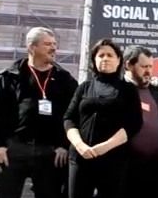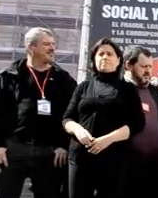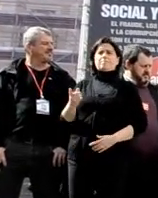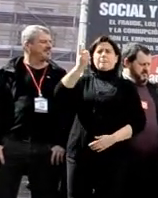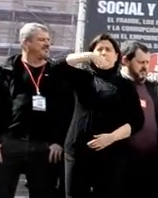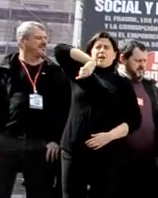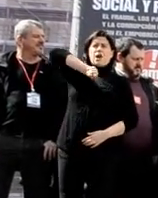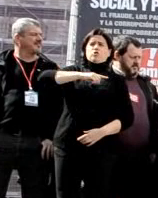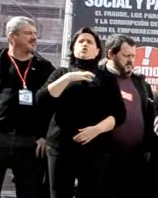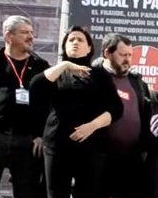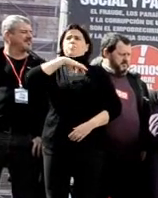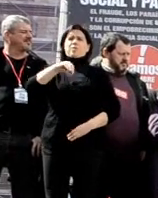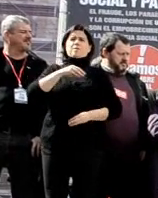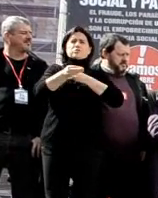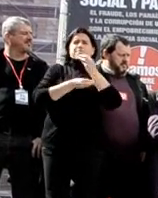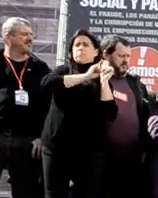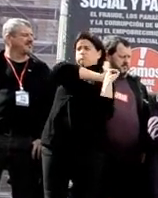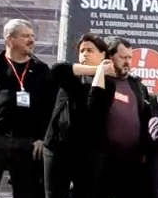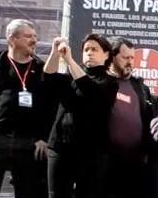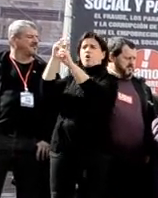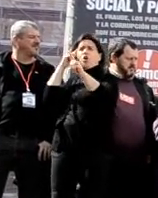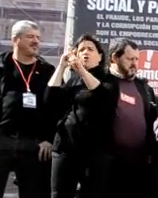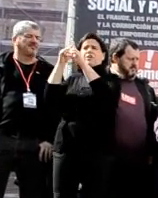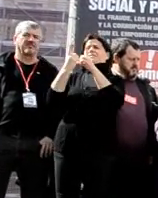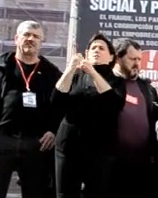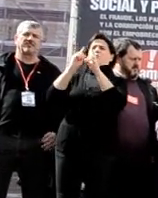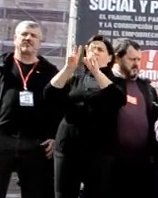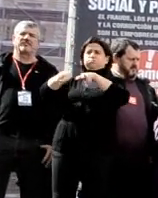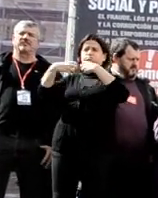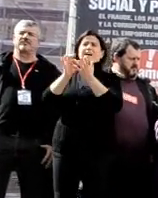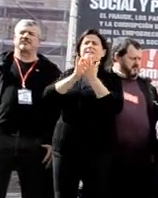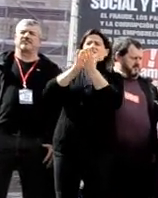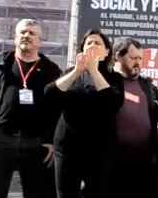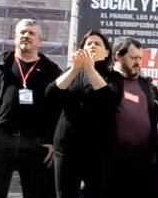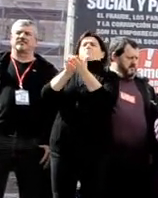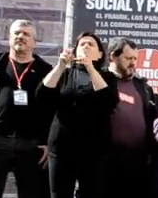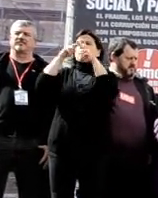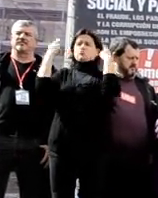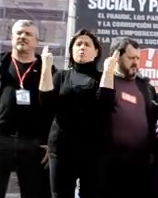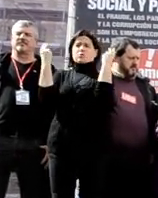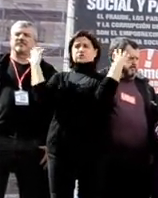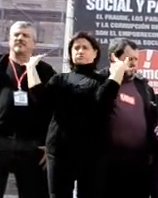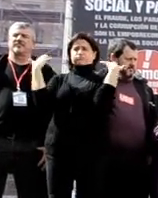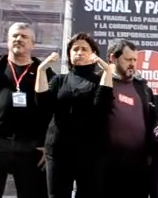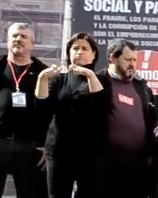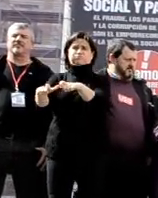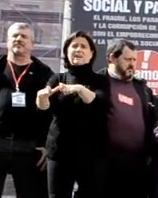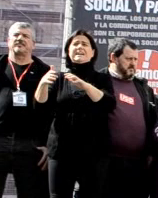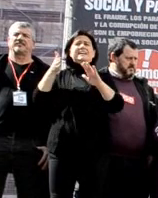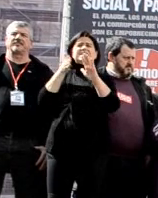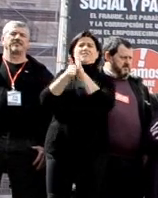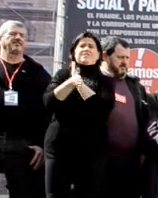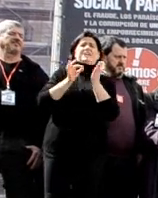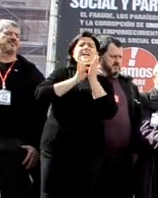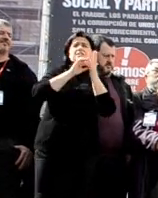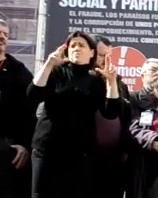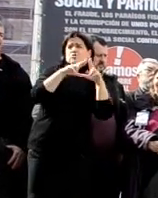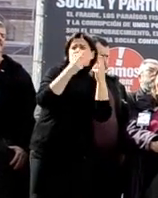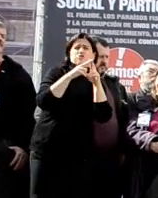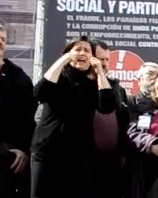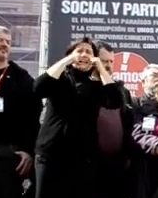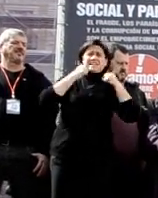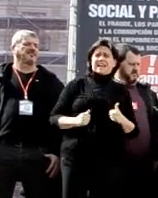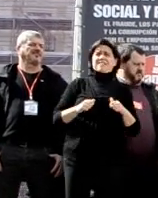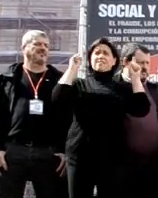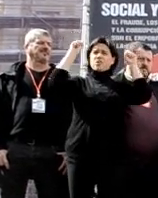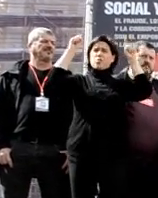Para rechazar el desmantelamiento de los servicios públicos, sanidad, educación, dependencia, servicios sociales y